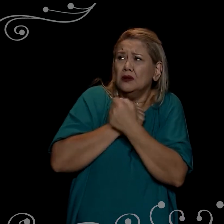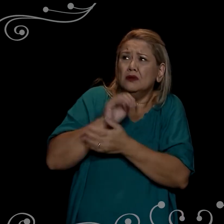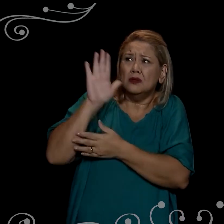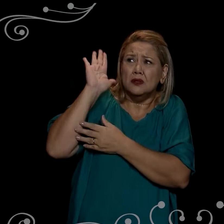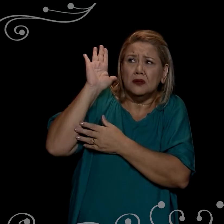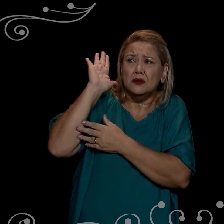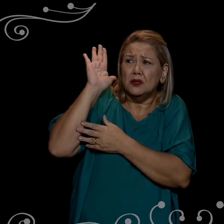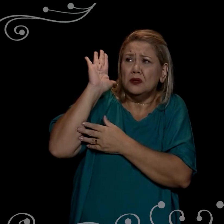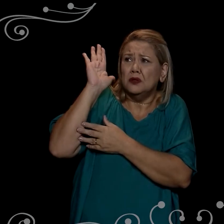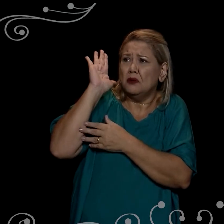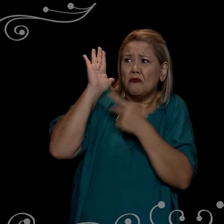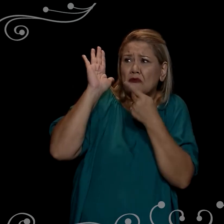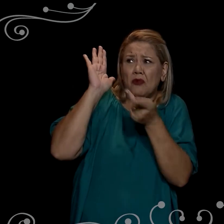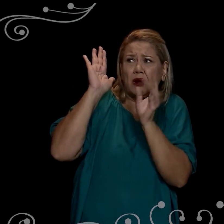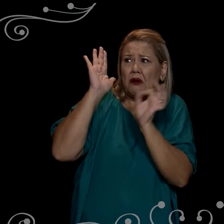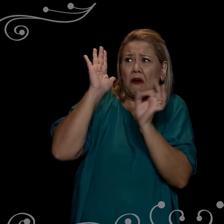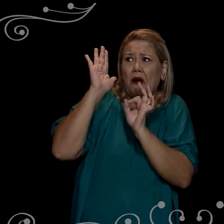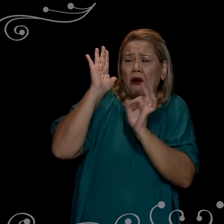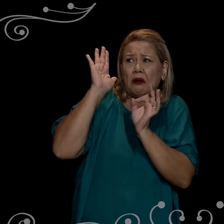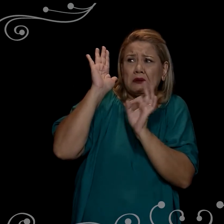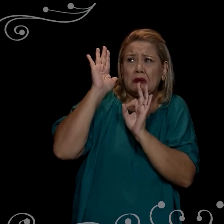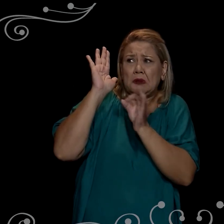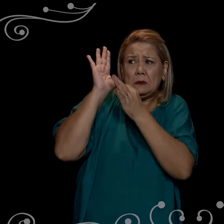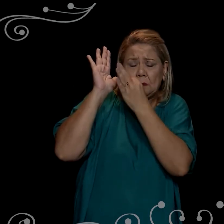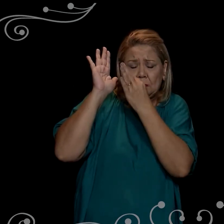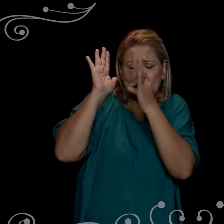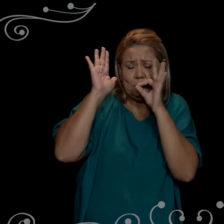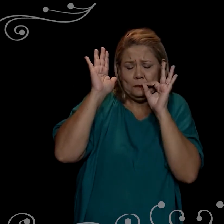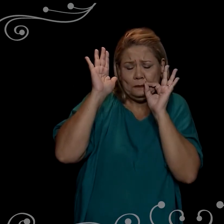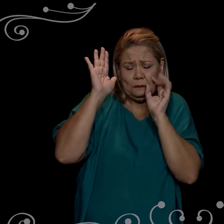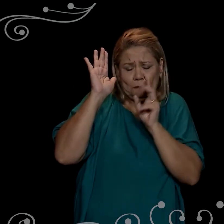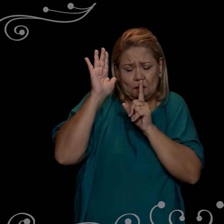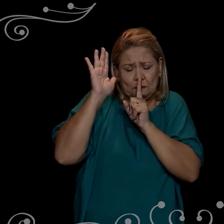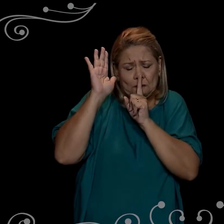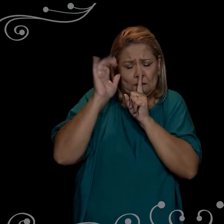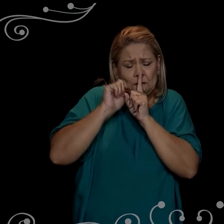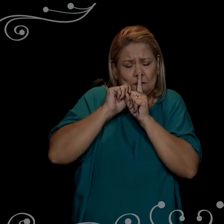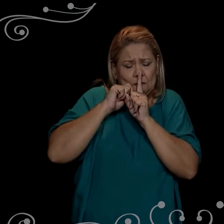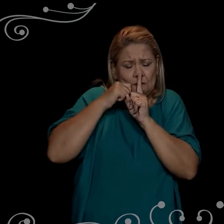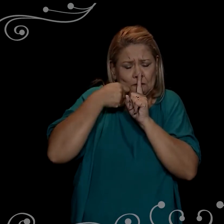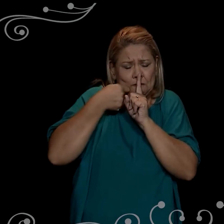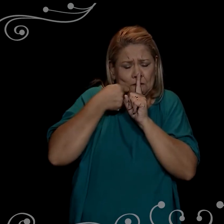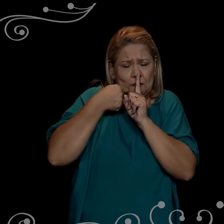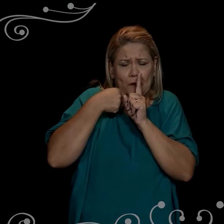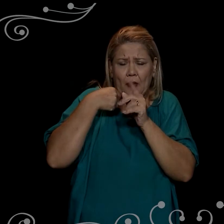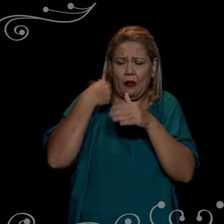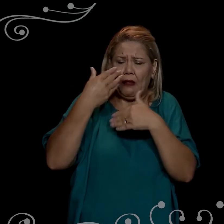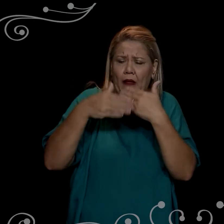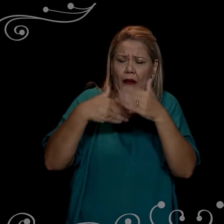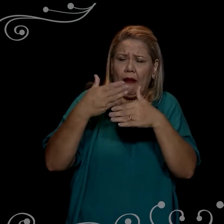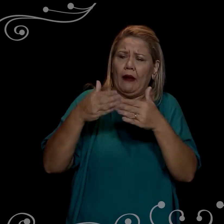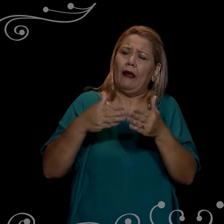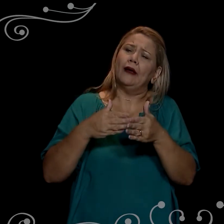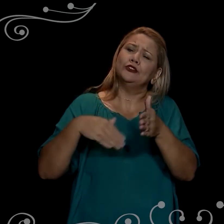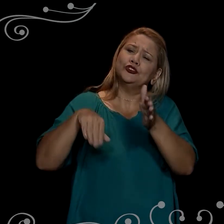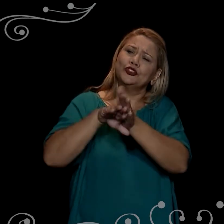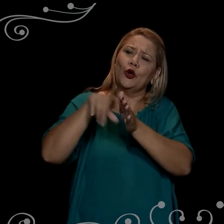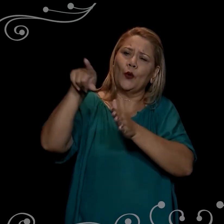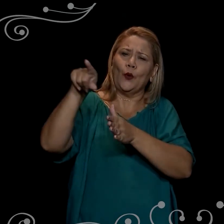nada e não abriu mais a boca até o fim da viagem. O